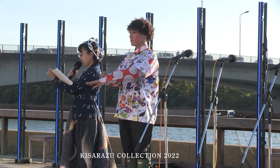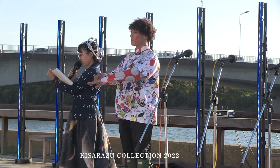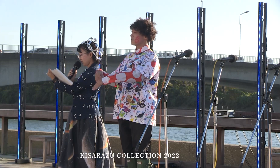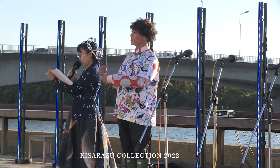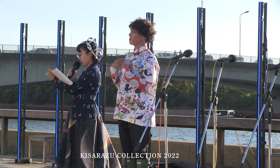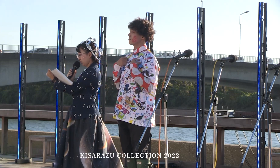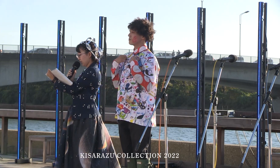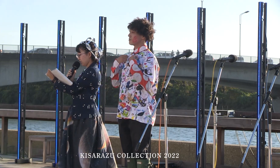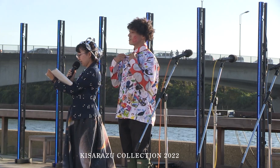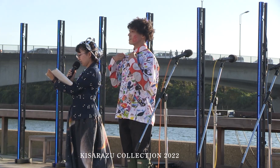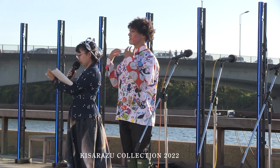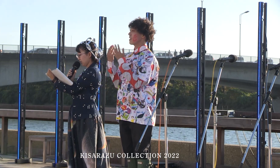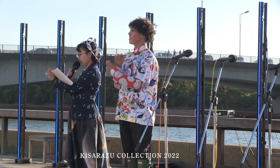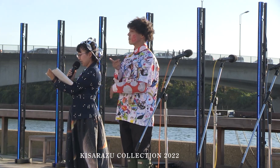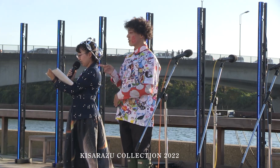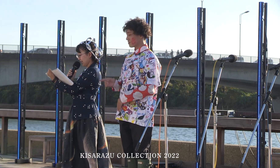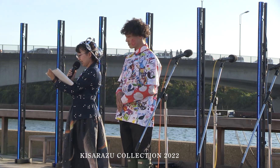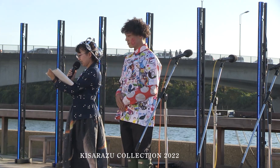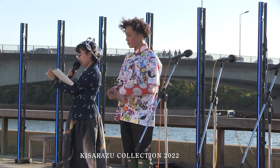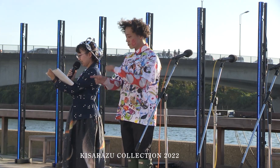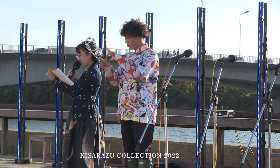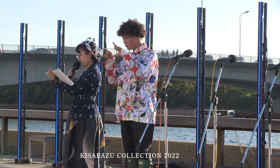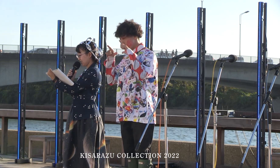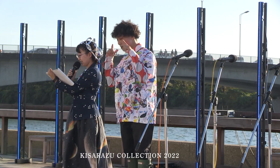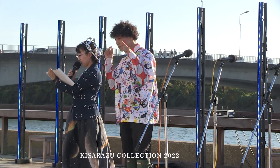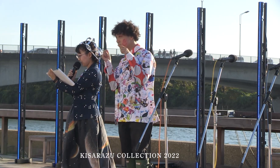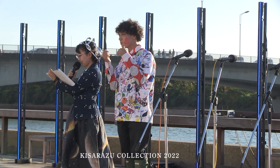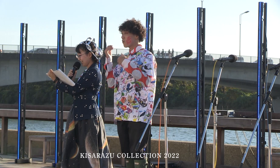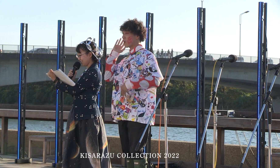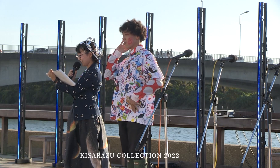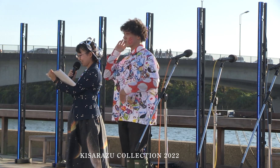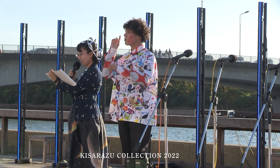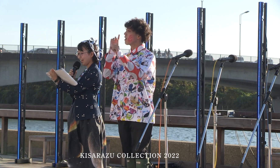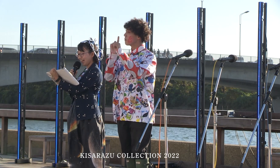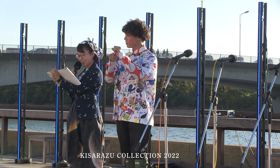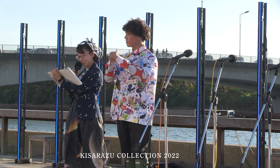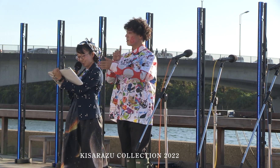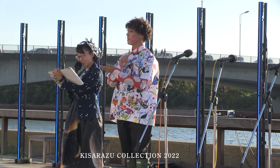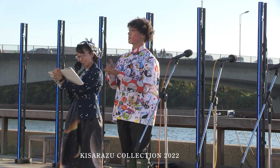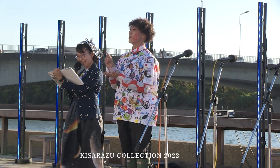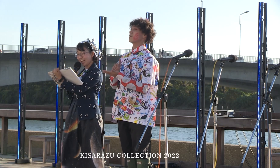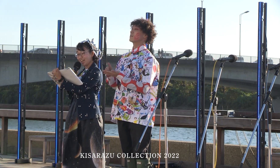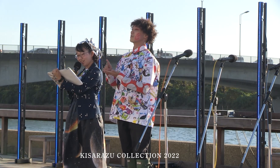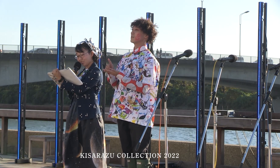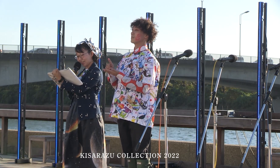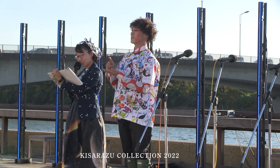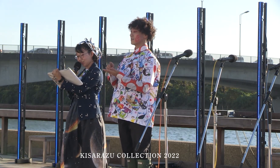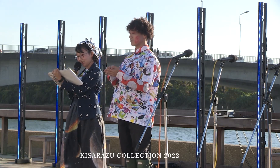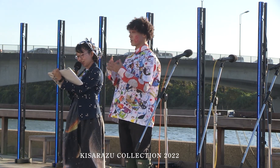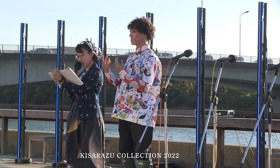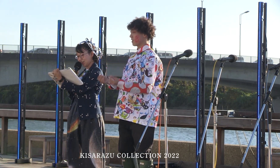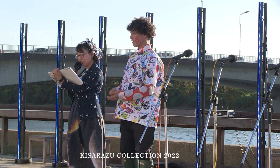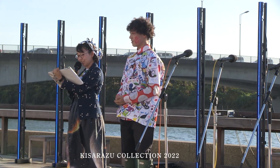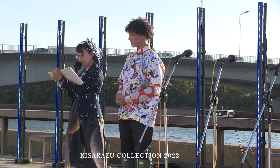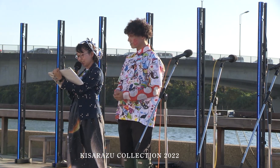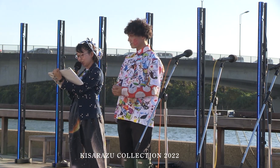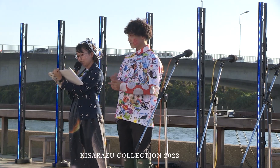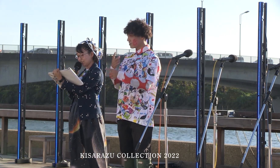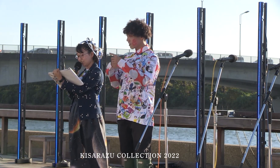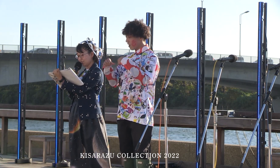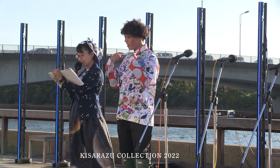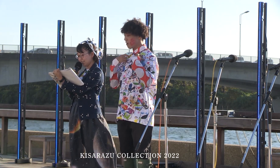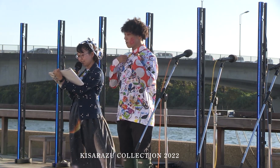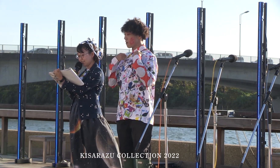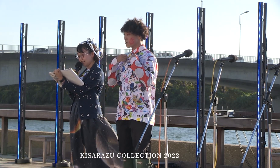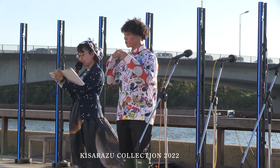出演するモデルさんのためだけにデザインされております。そしてファッションショーの衣装